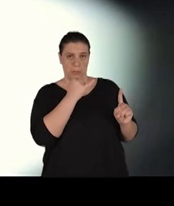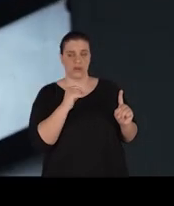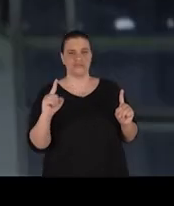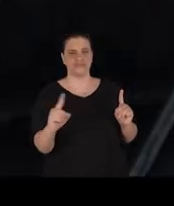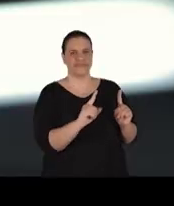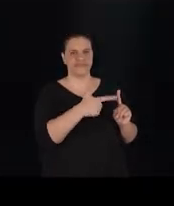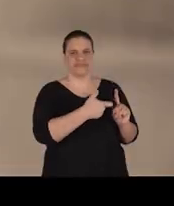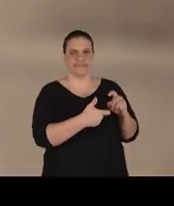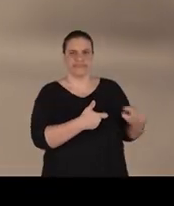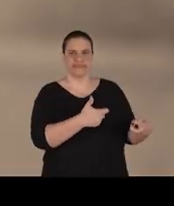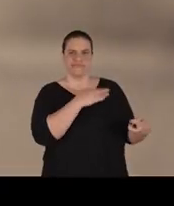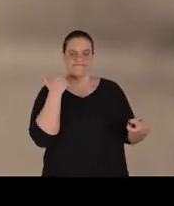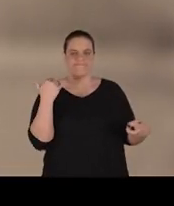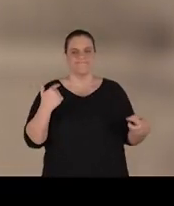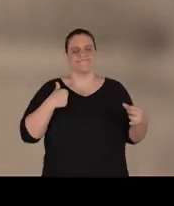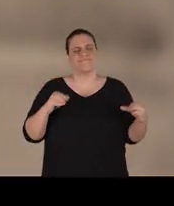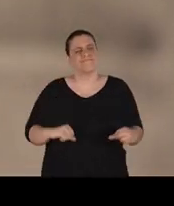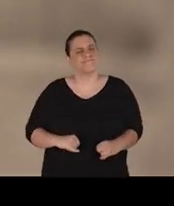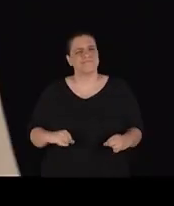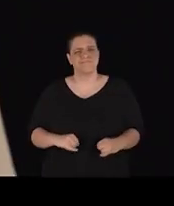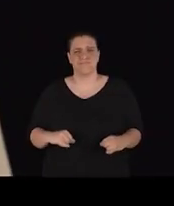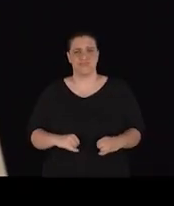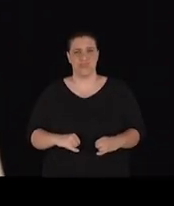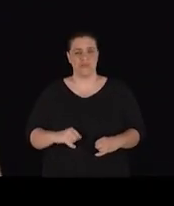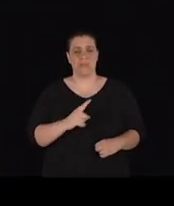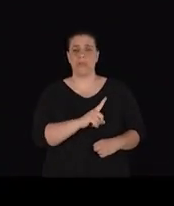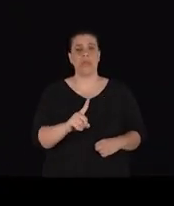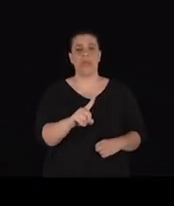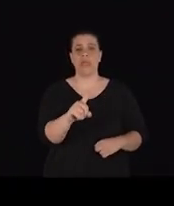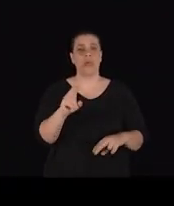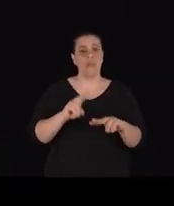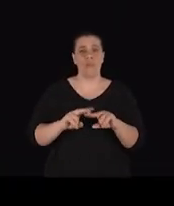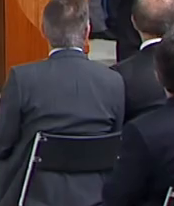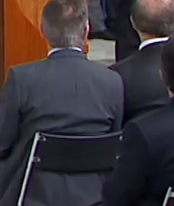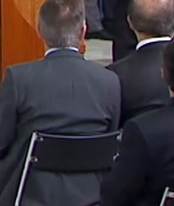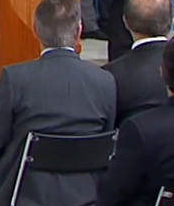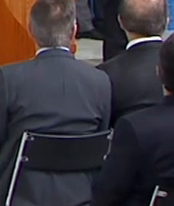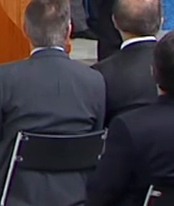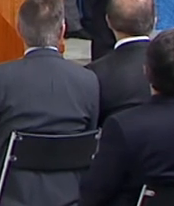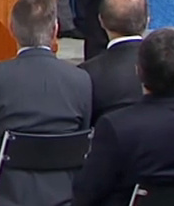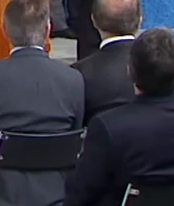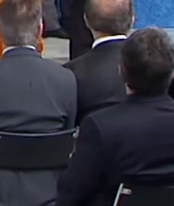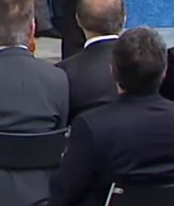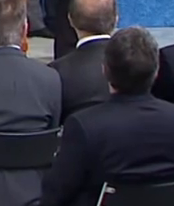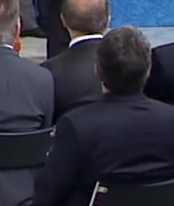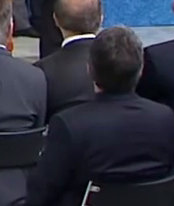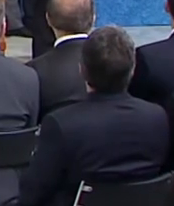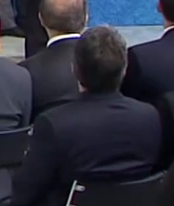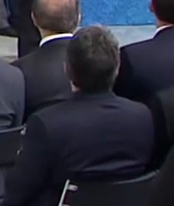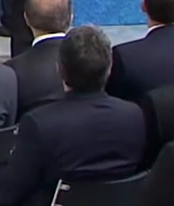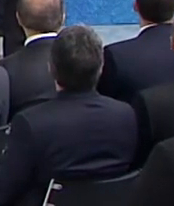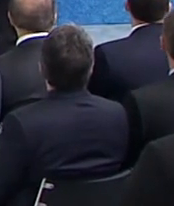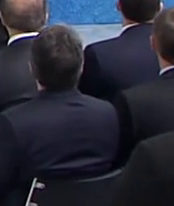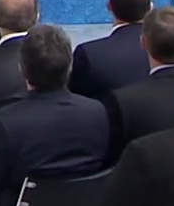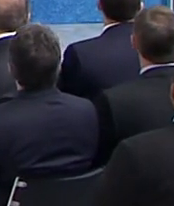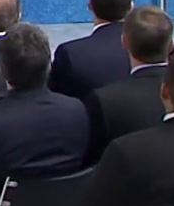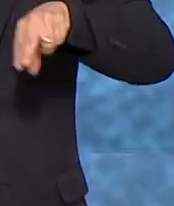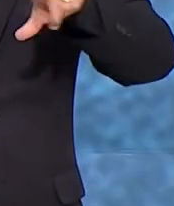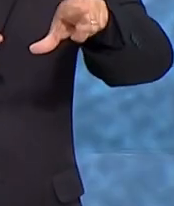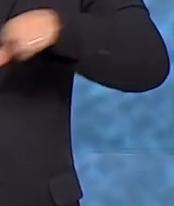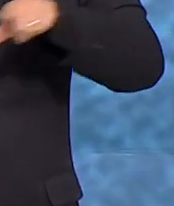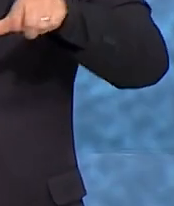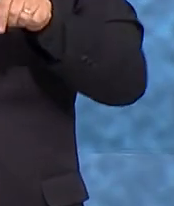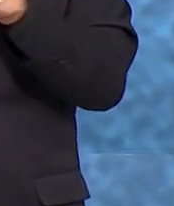casa. Fui condenado a viver com a dor de ver o assassino andando pelas ruas. A ideia é incluir os brasileiros no